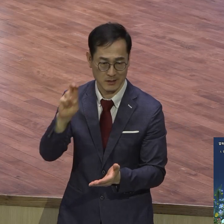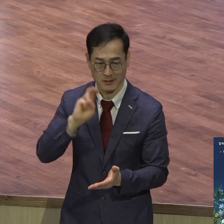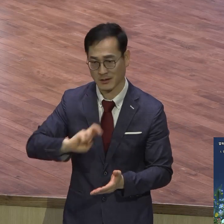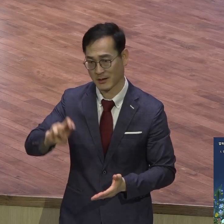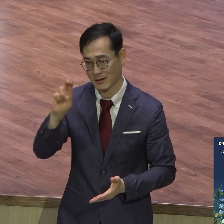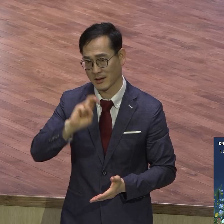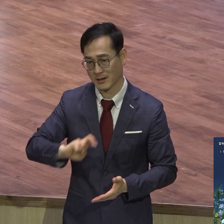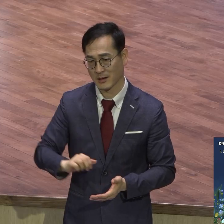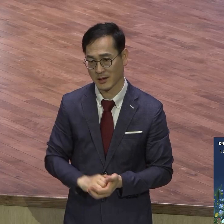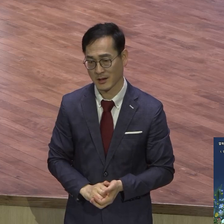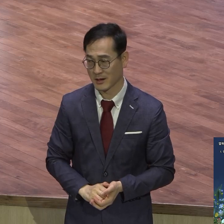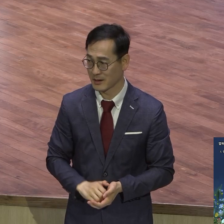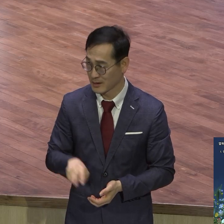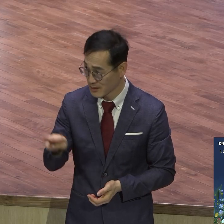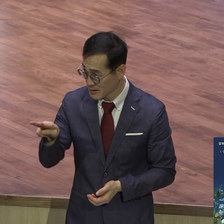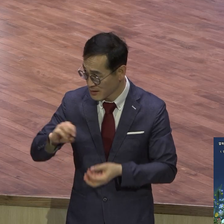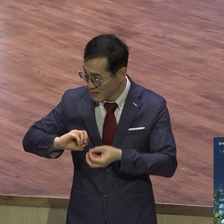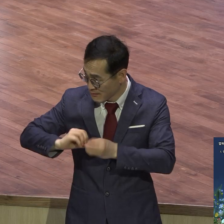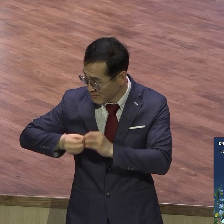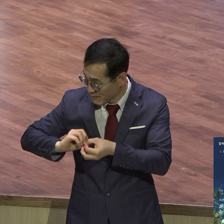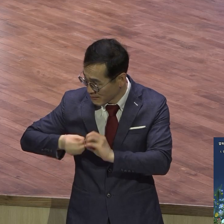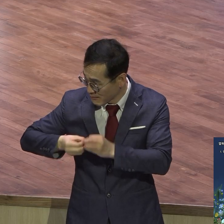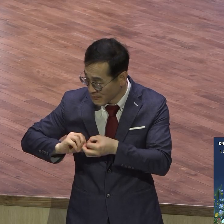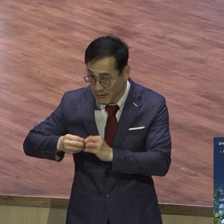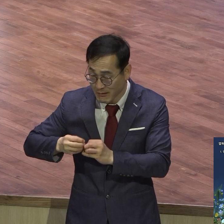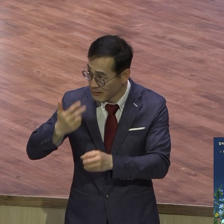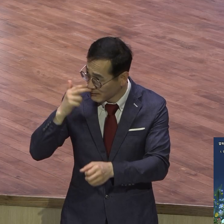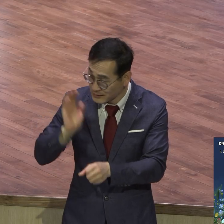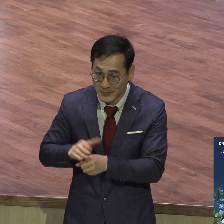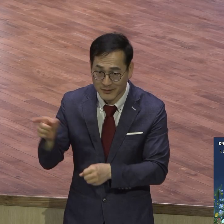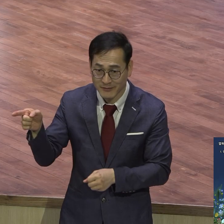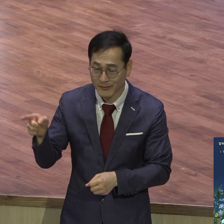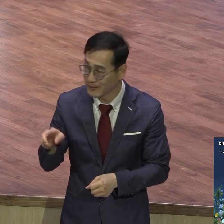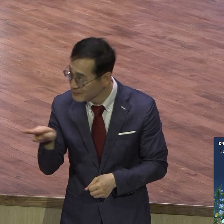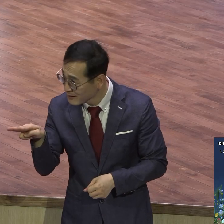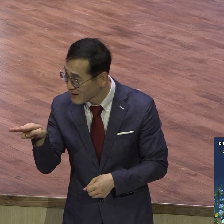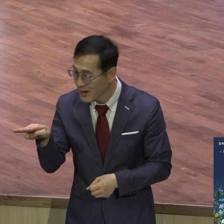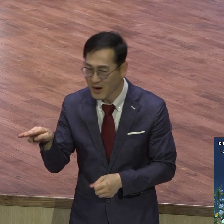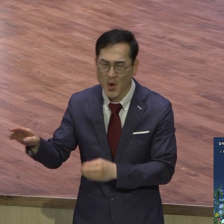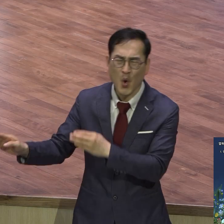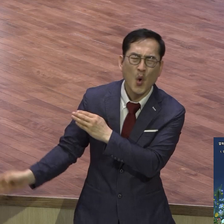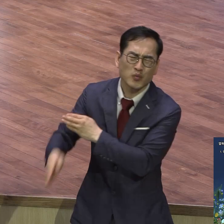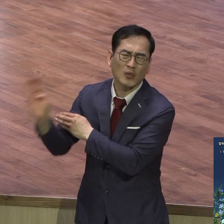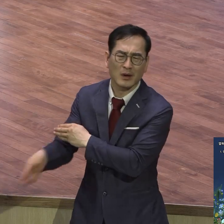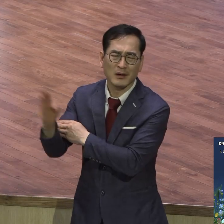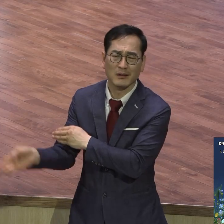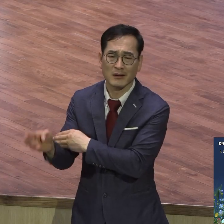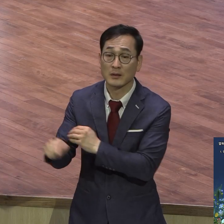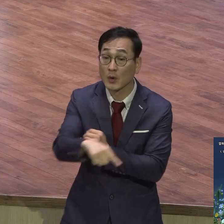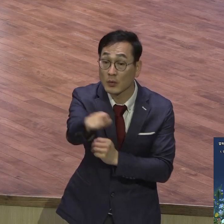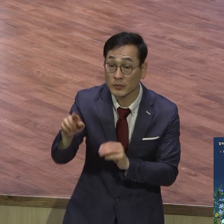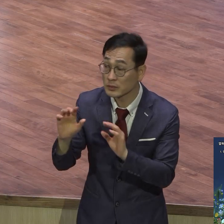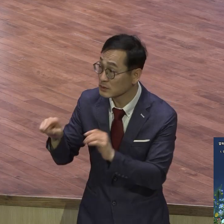얄토 당토 안 않는 이 이론을 여러분 들을 때